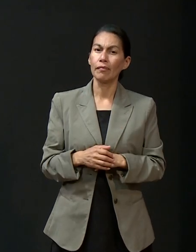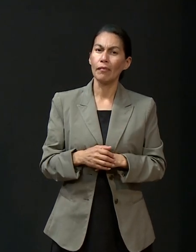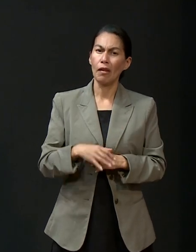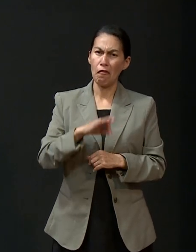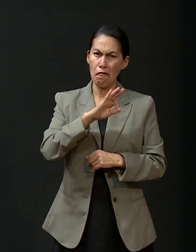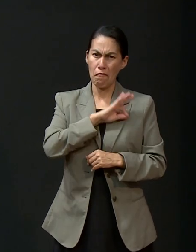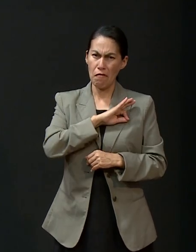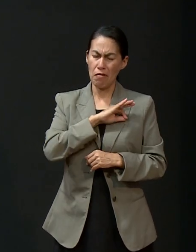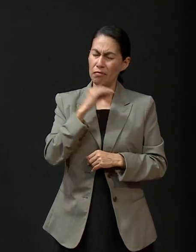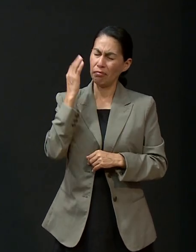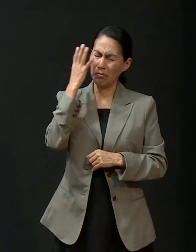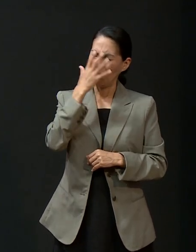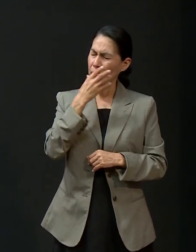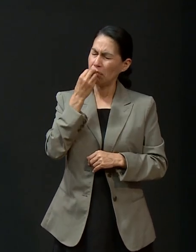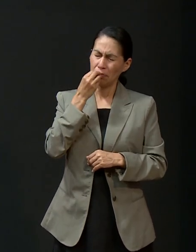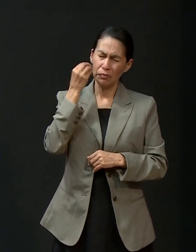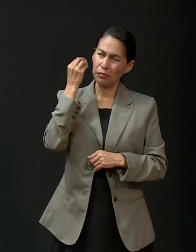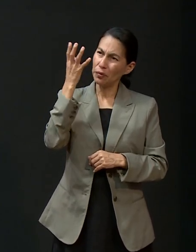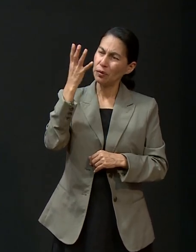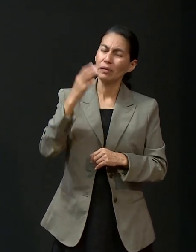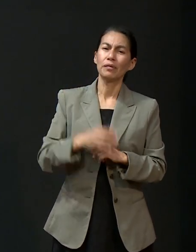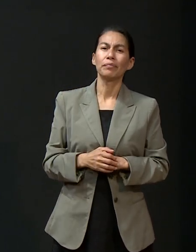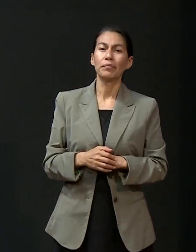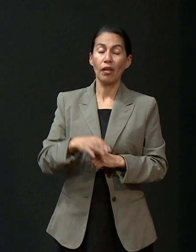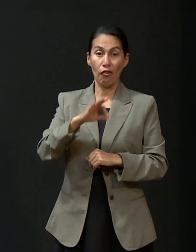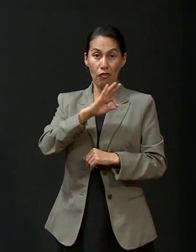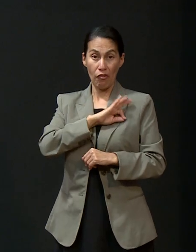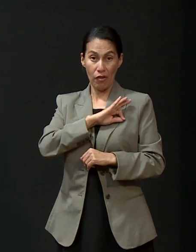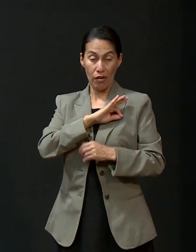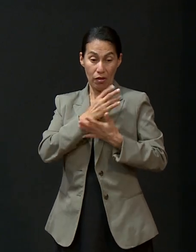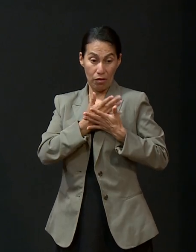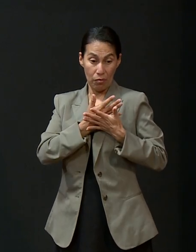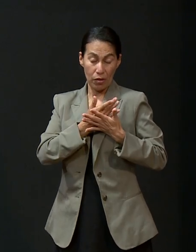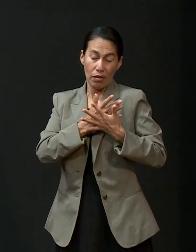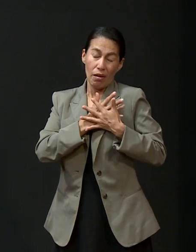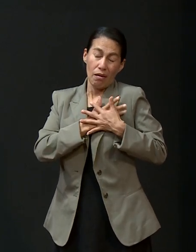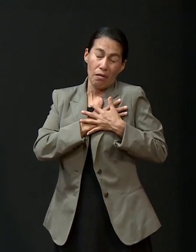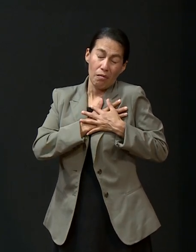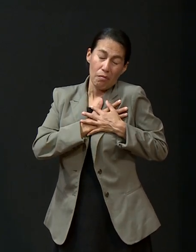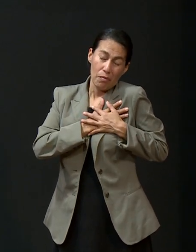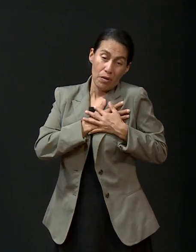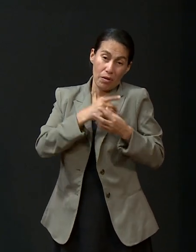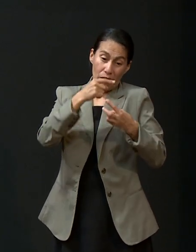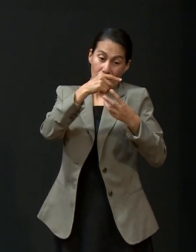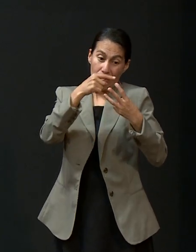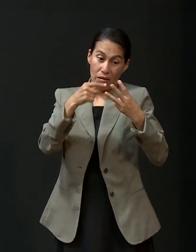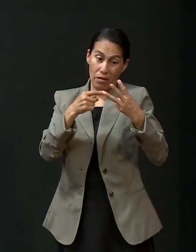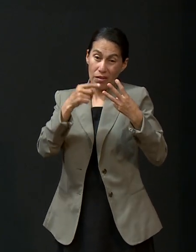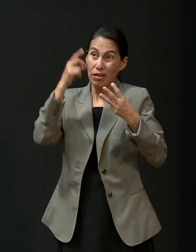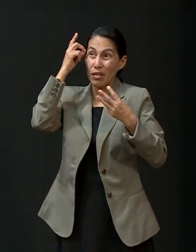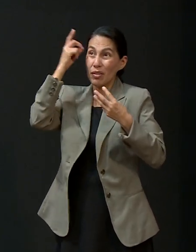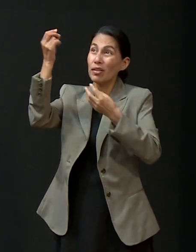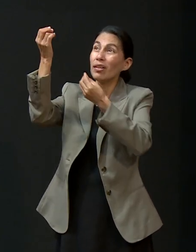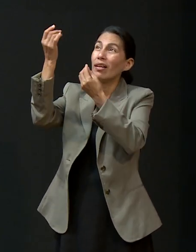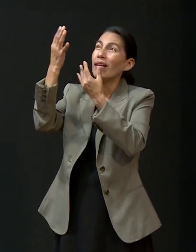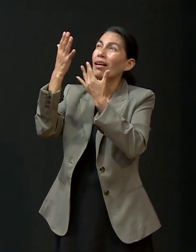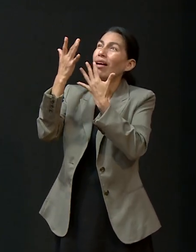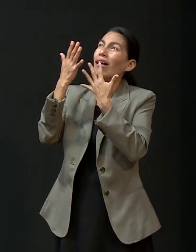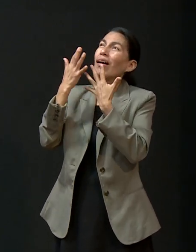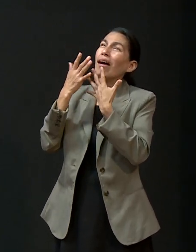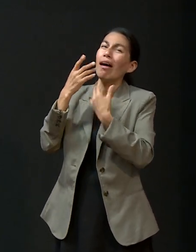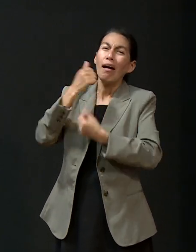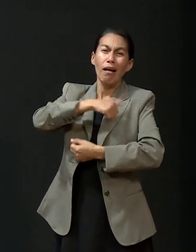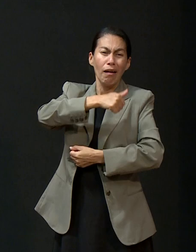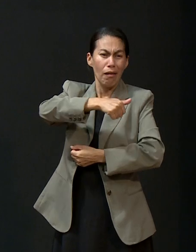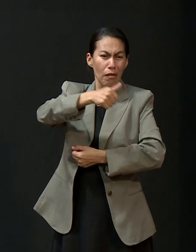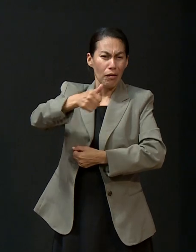promesa Que es la fe Maravillosa Recuerden que La fe La esperanza Y el amor Las grandes virtudes Que solo